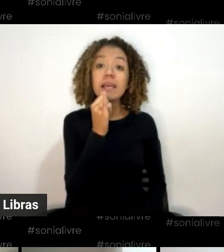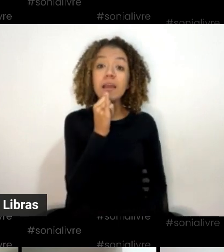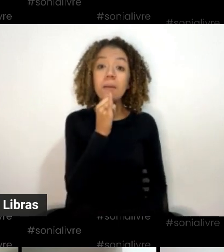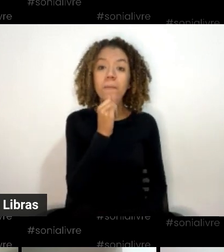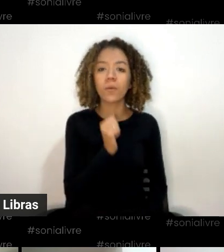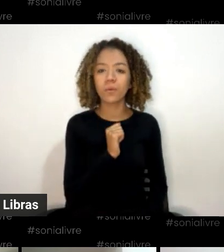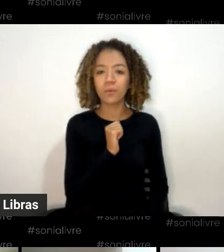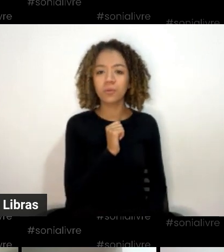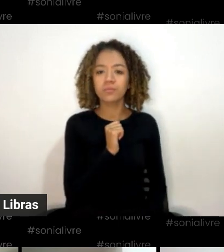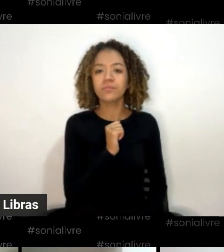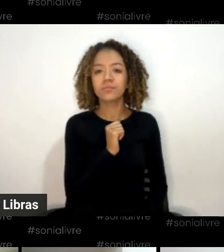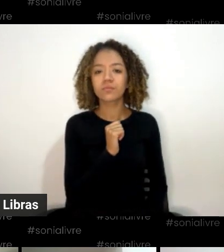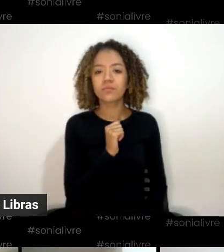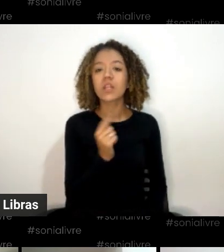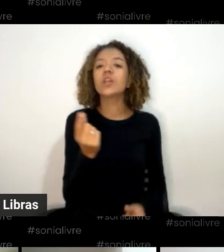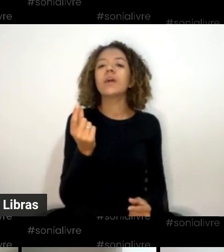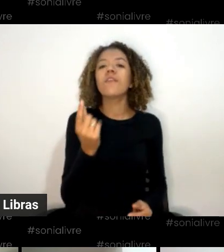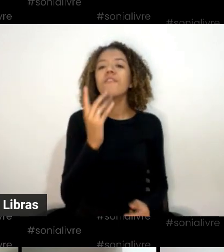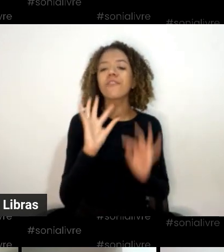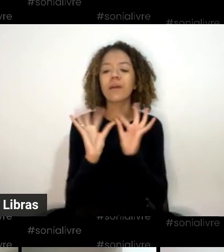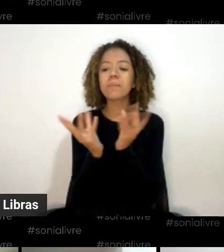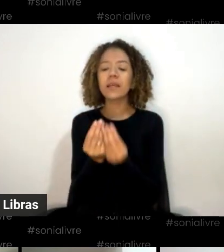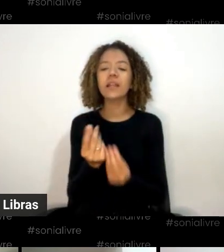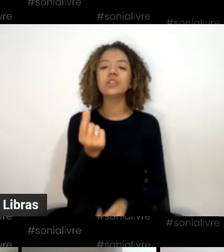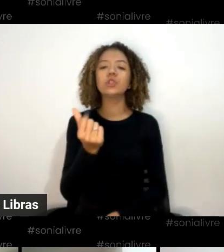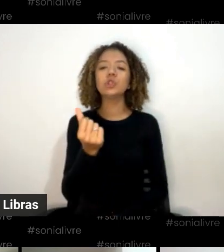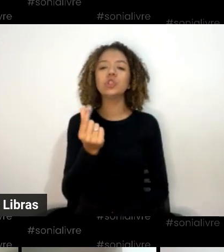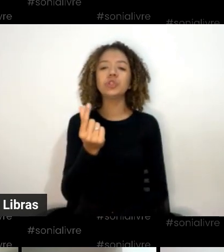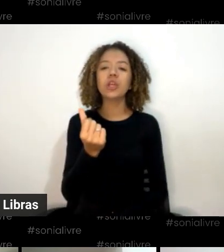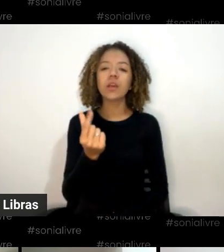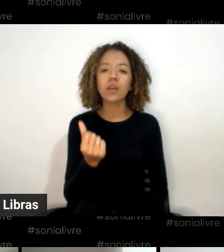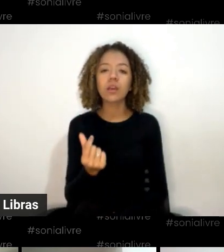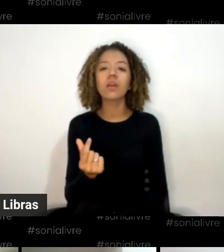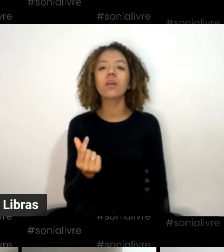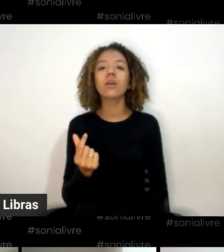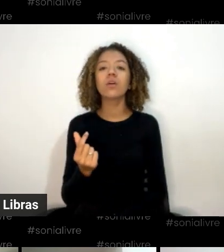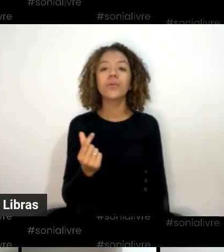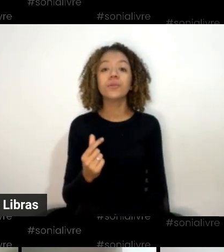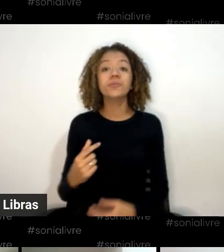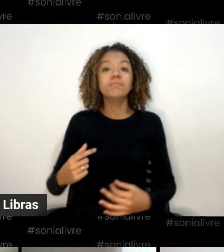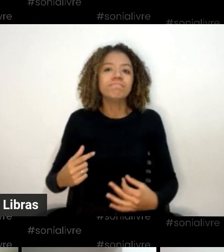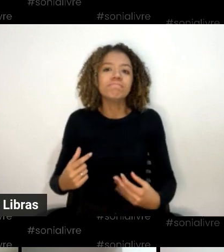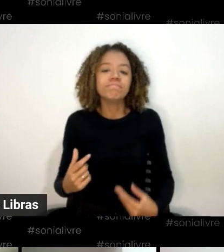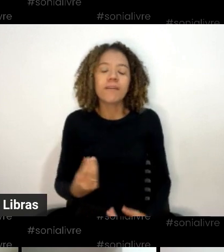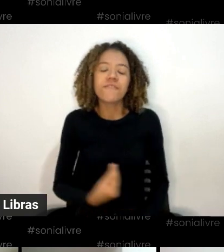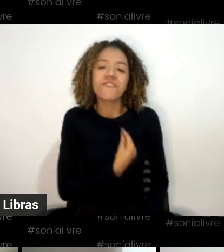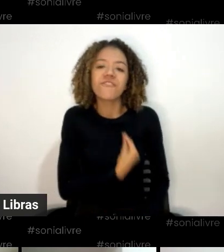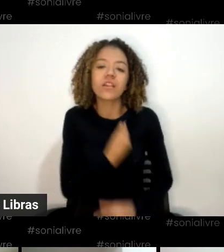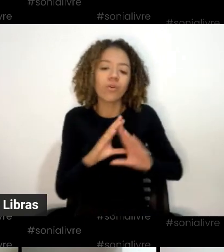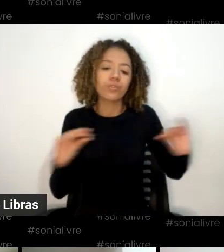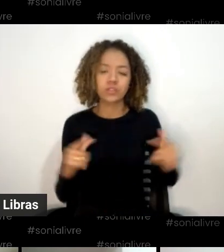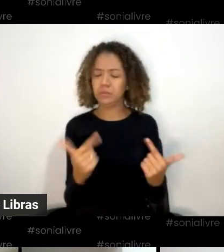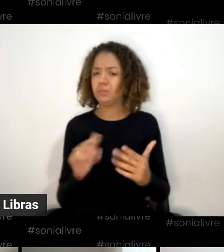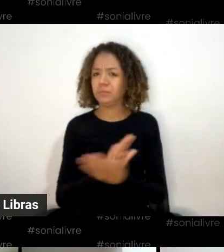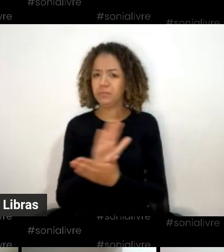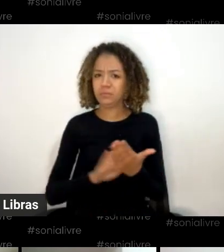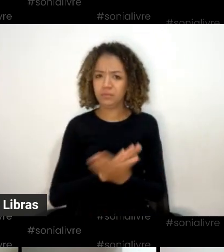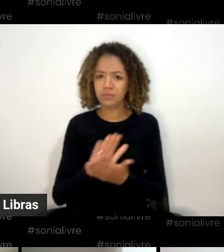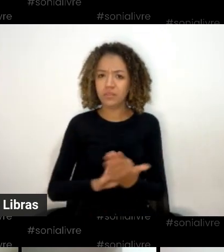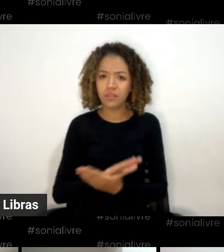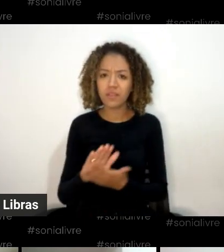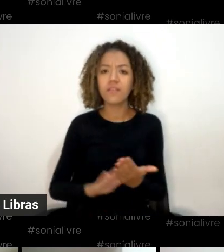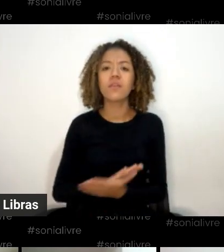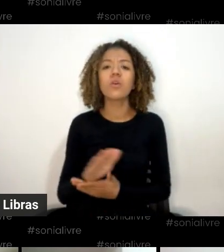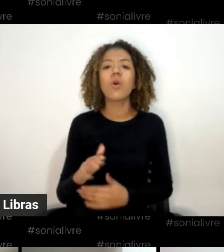não tem condições, né, de dar uma oportunidade para os filhos, e aí chega os parentes do dono da fazenda, do dono